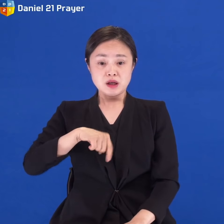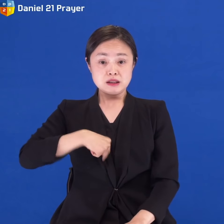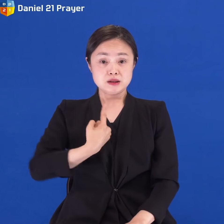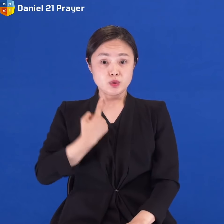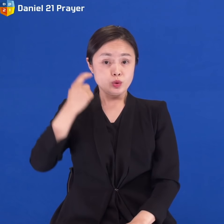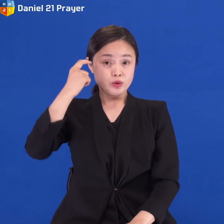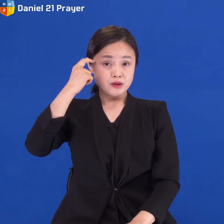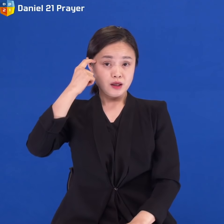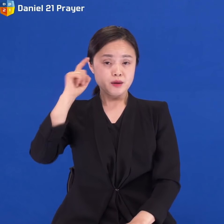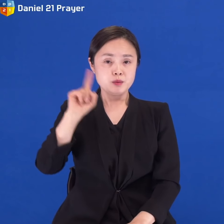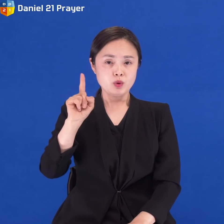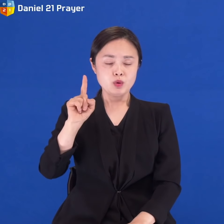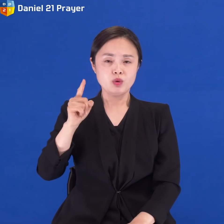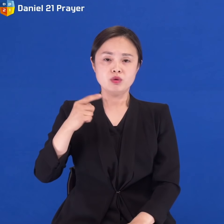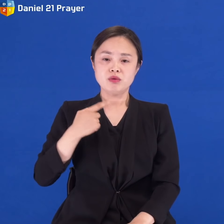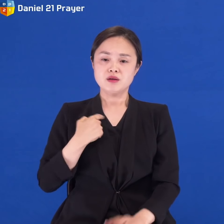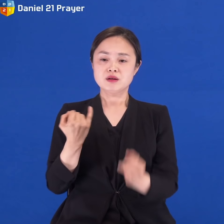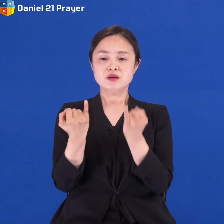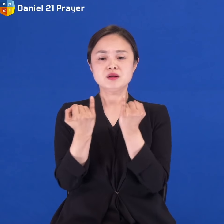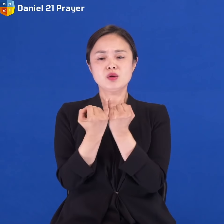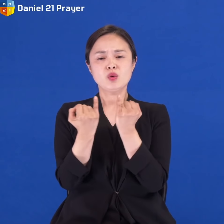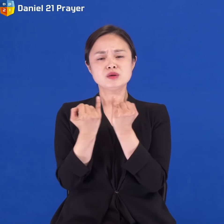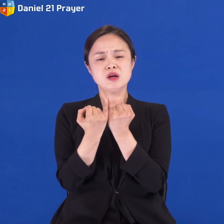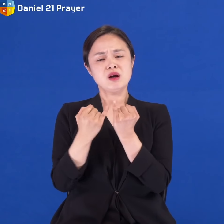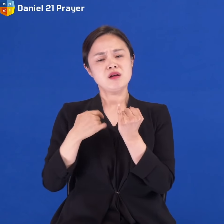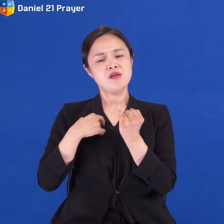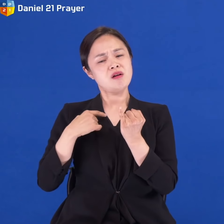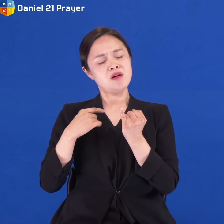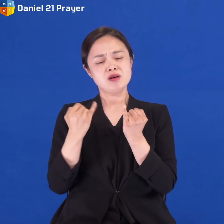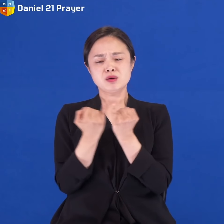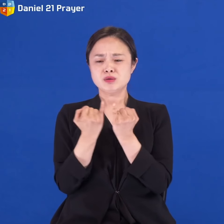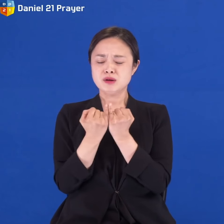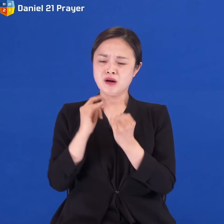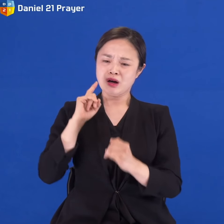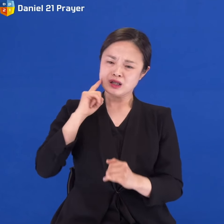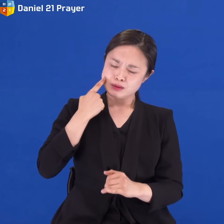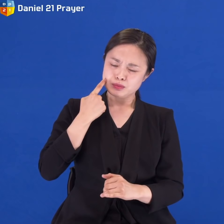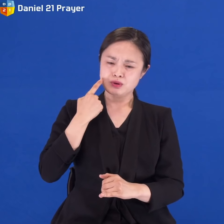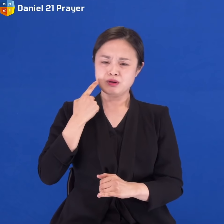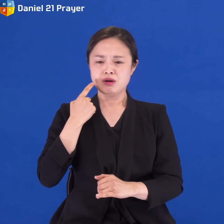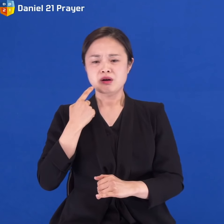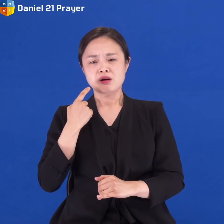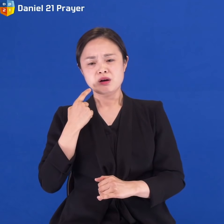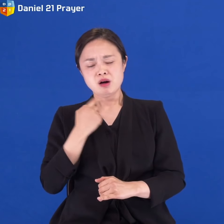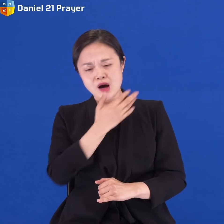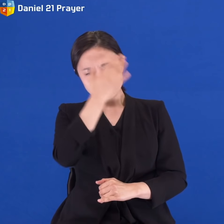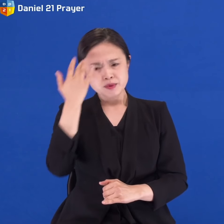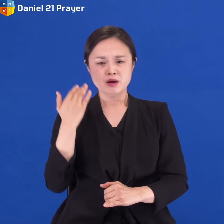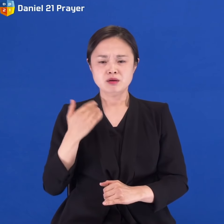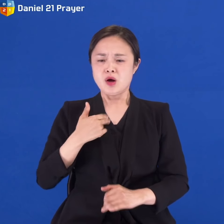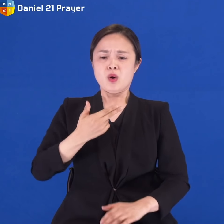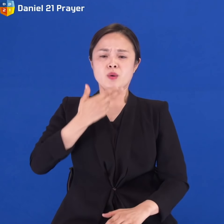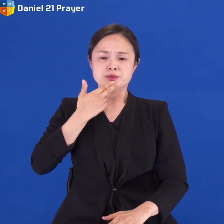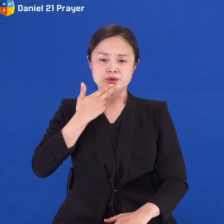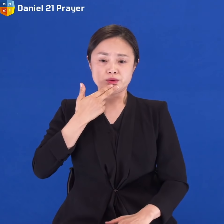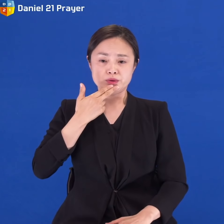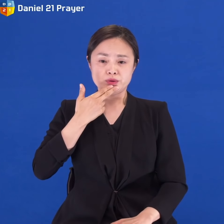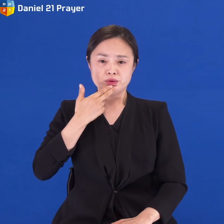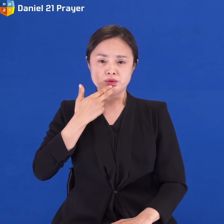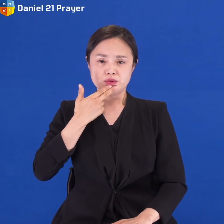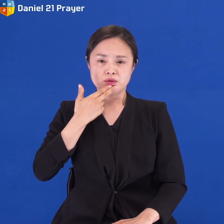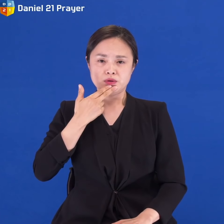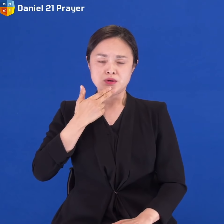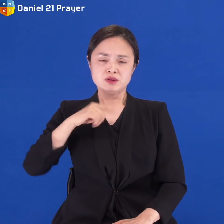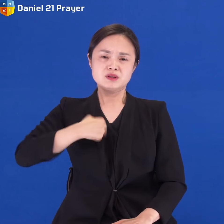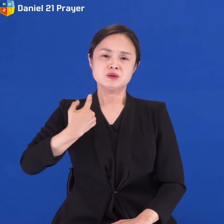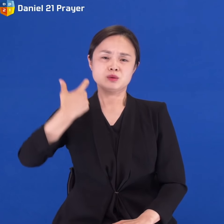것으로 만들어 갔다고 생각했습니다. 그래서 제가 거짓 메시지에 속지 말자라고 얘기를 한